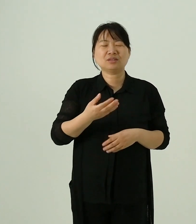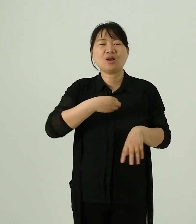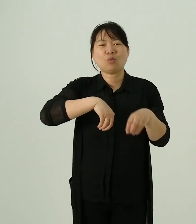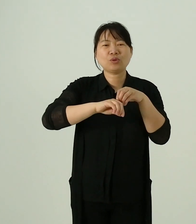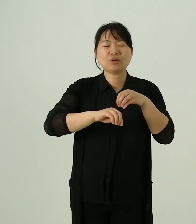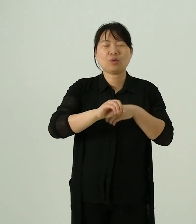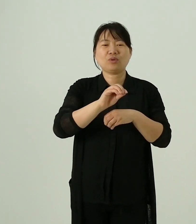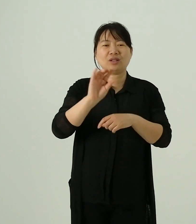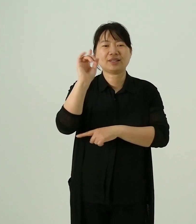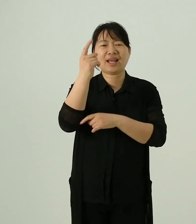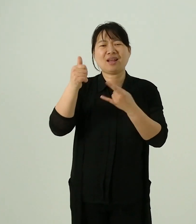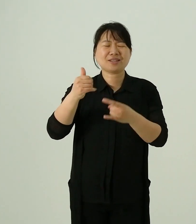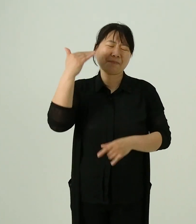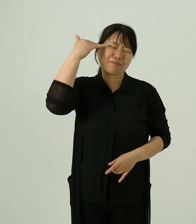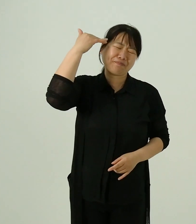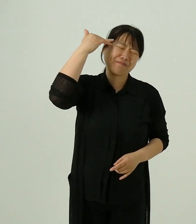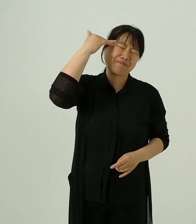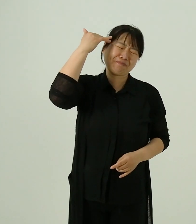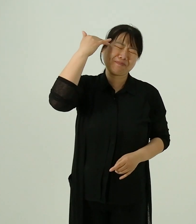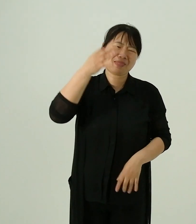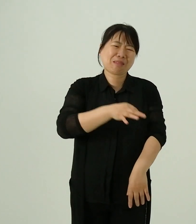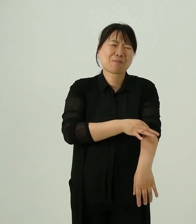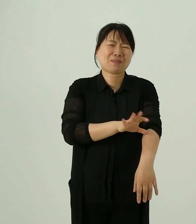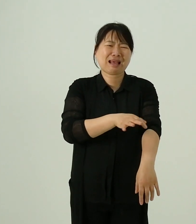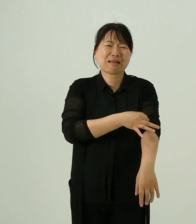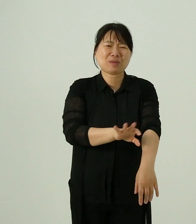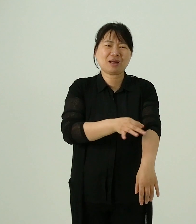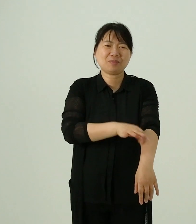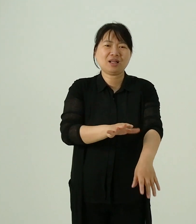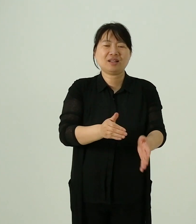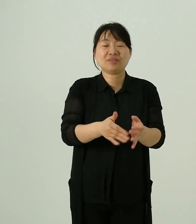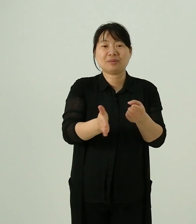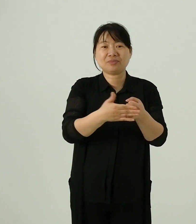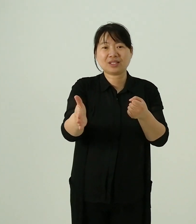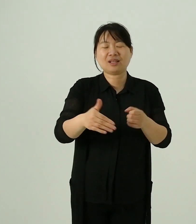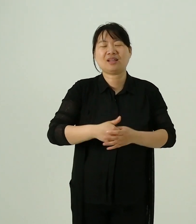그게 다윗에게는 방해거리밖에 안 됐어요. 그래서